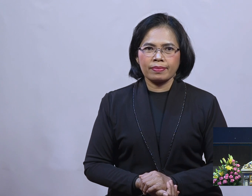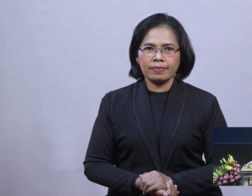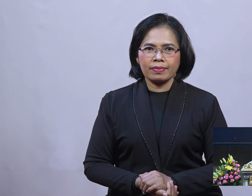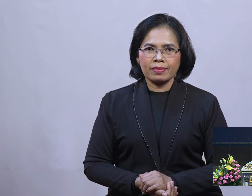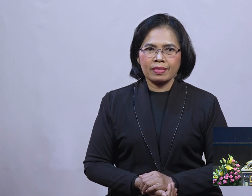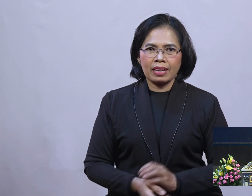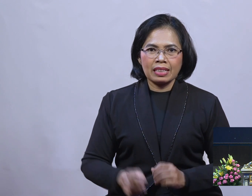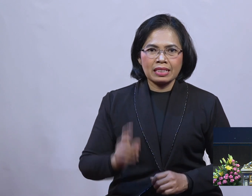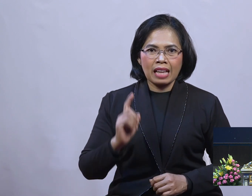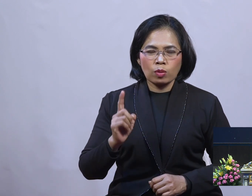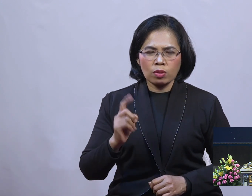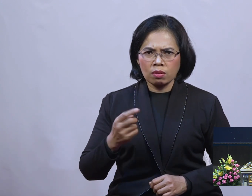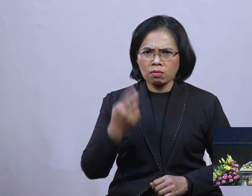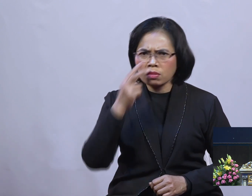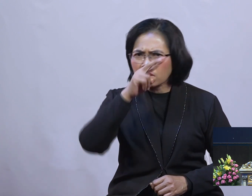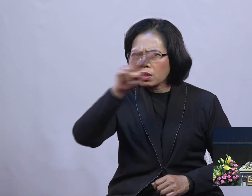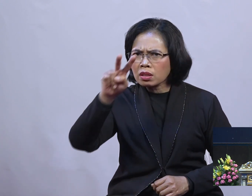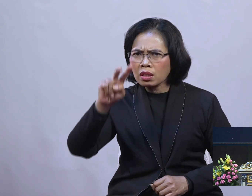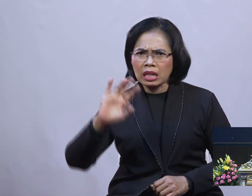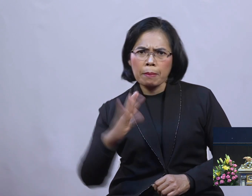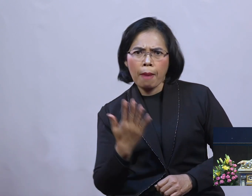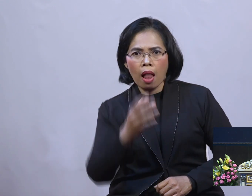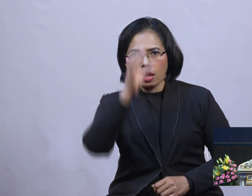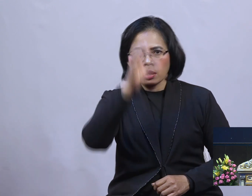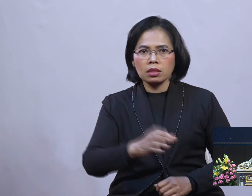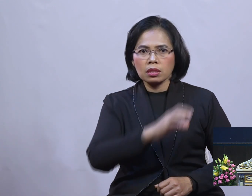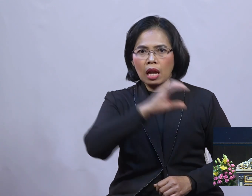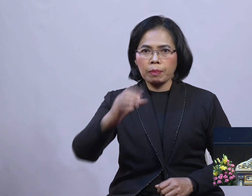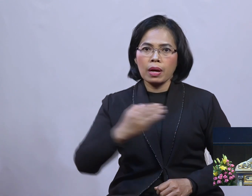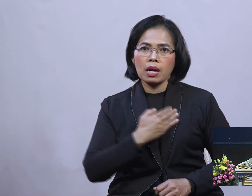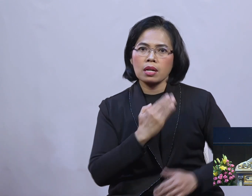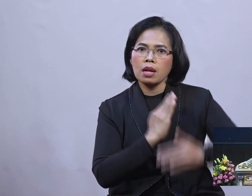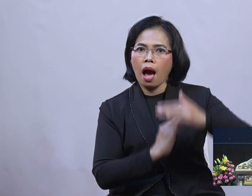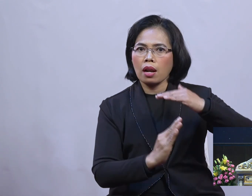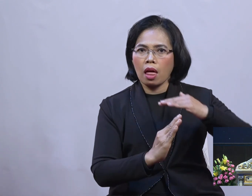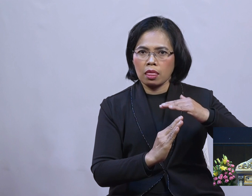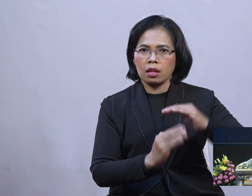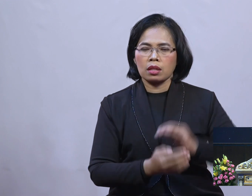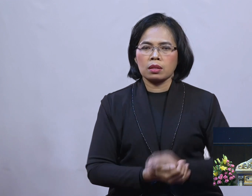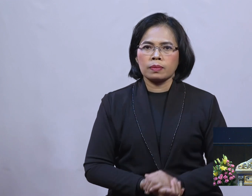Hai maka salah satu yang terlihat dibalik Salim idola kerendahan hati